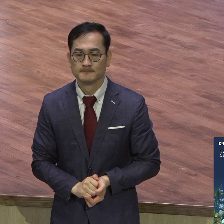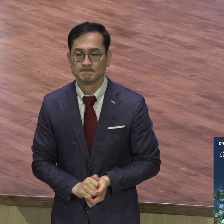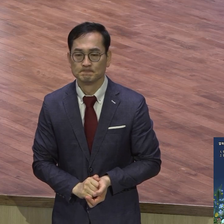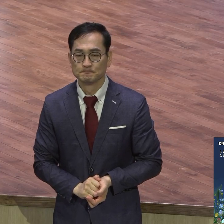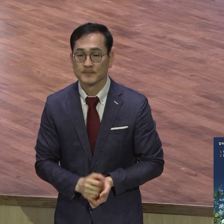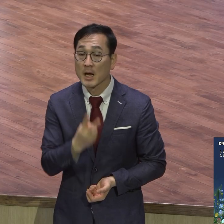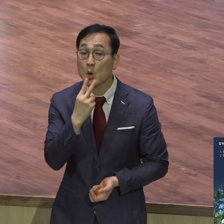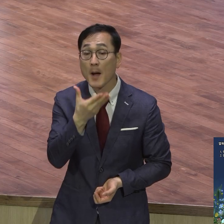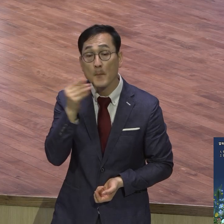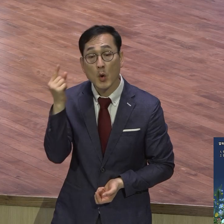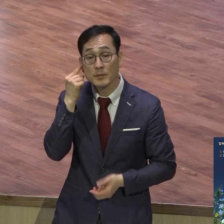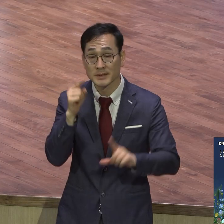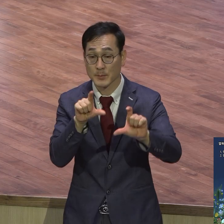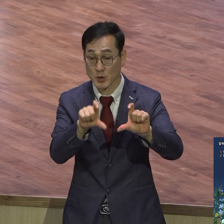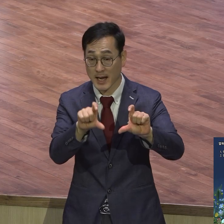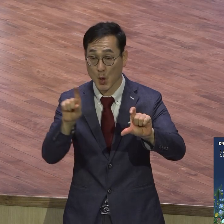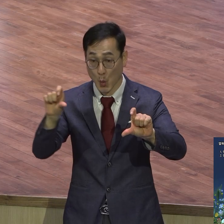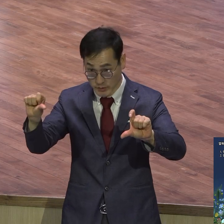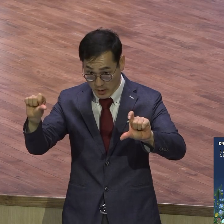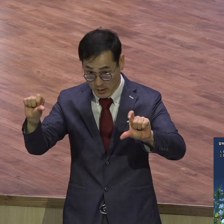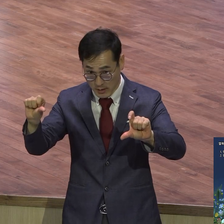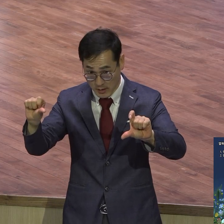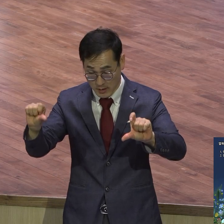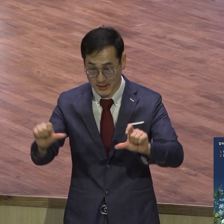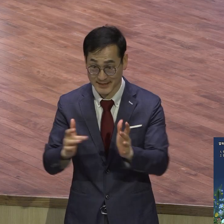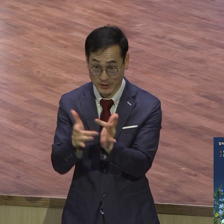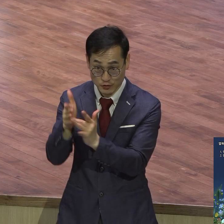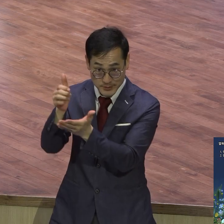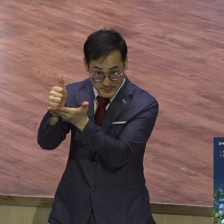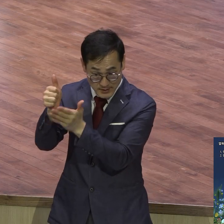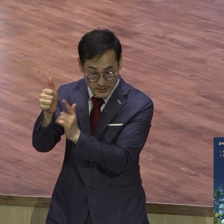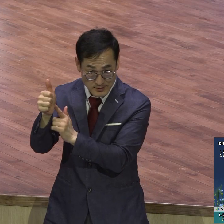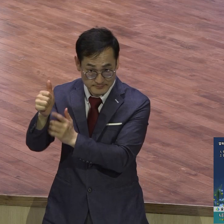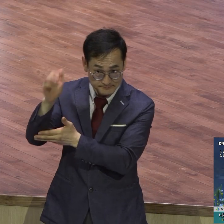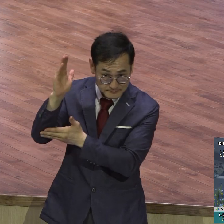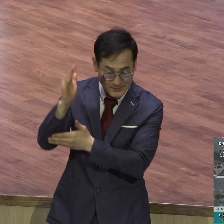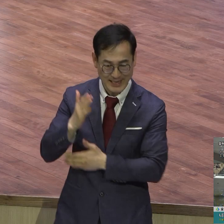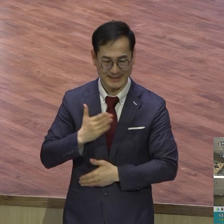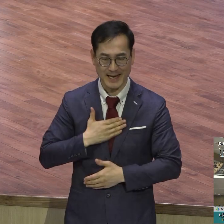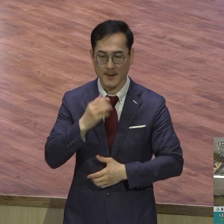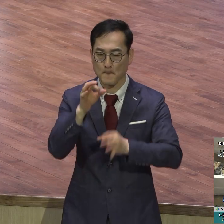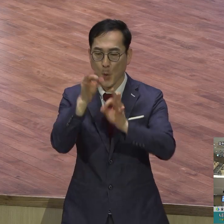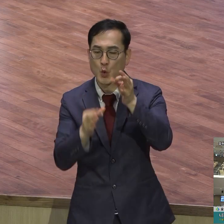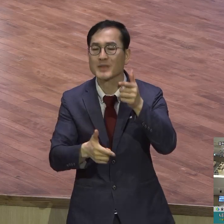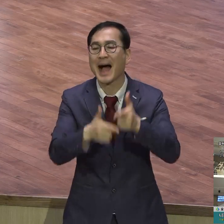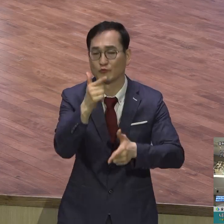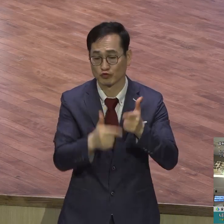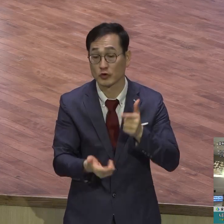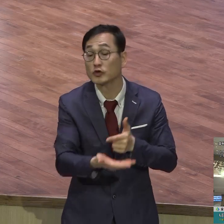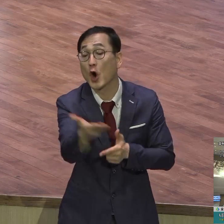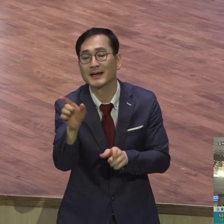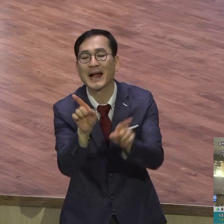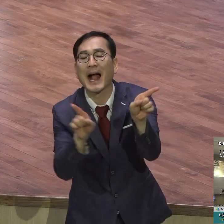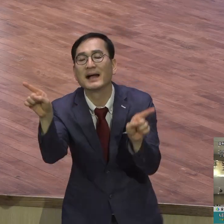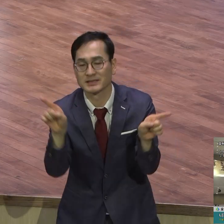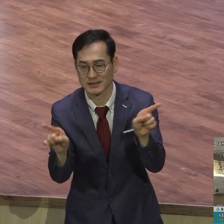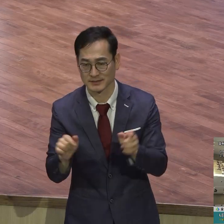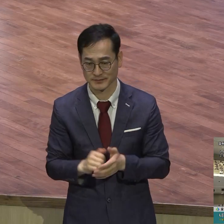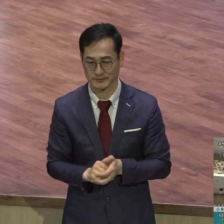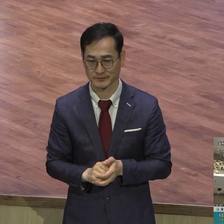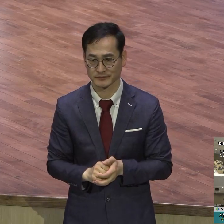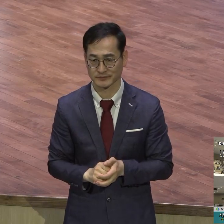요한복음 15장 5절에 보면 예수님께서 친히 이 사실을 말씀하고 계세요. 나는 포도나무여 너희는 가지라. 그가 내